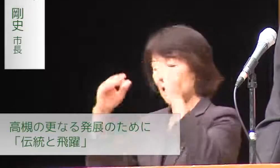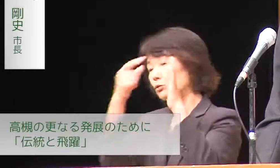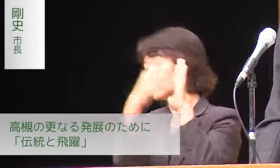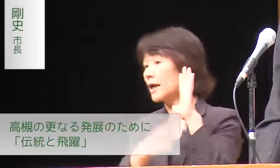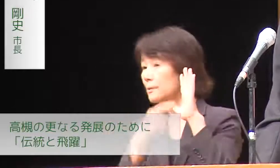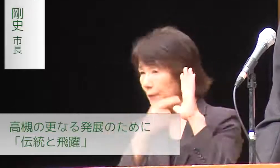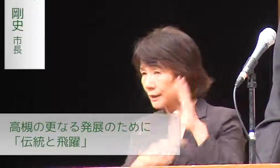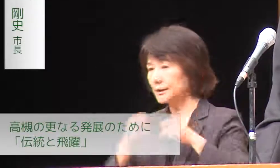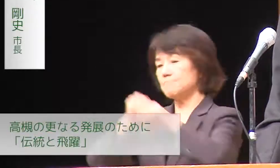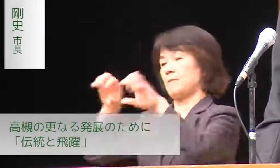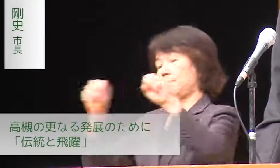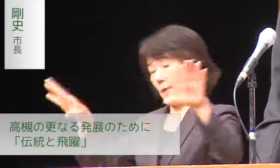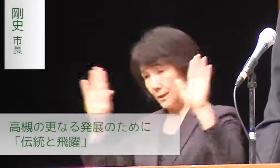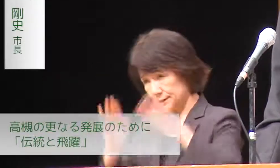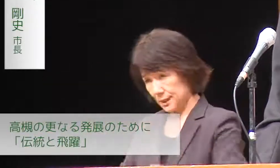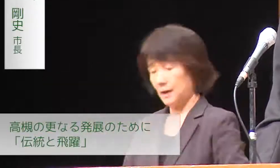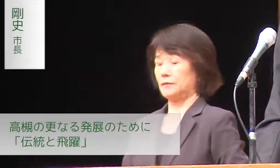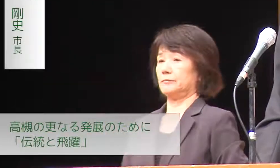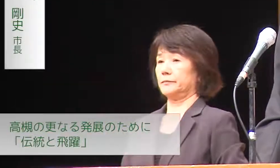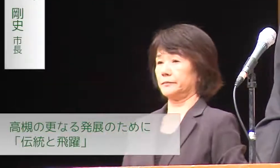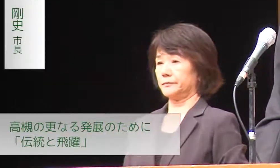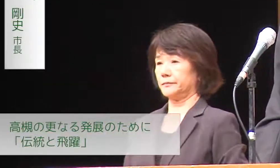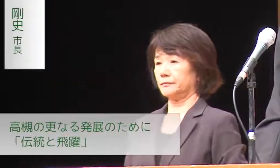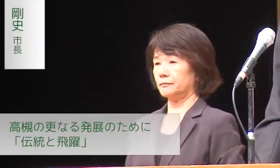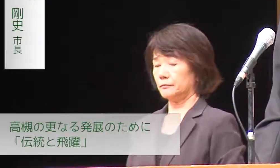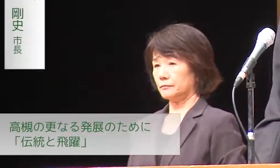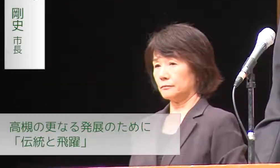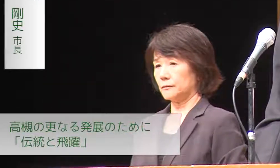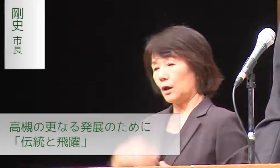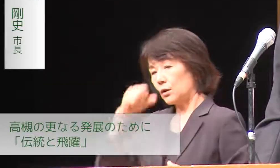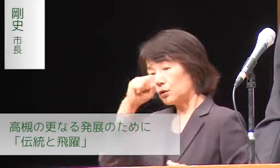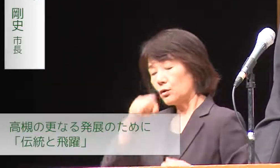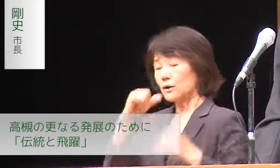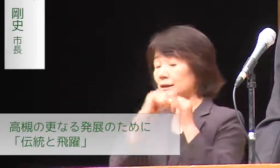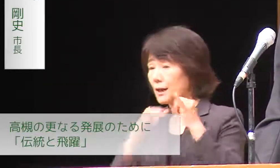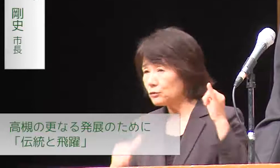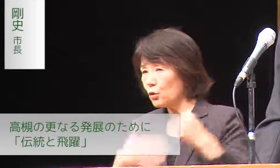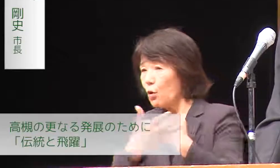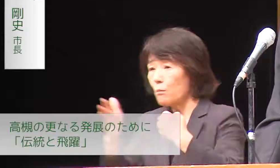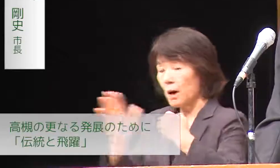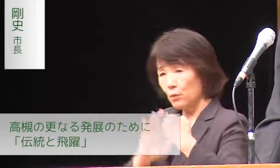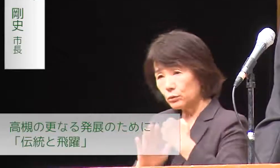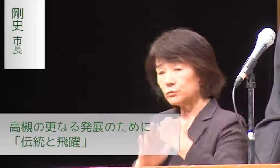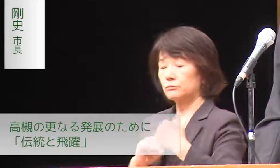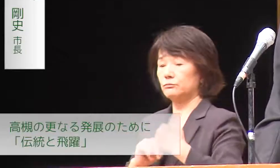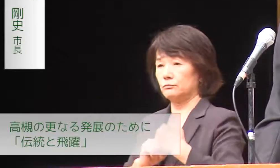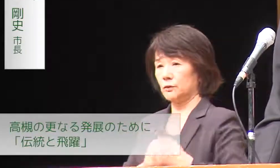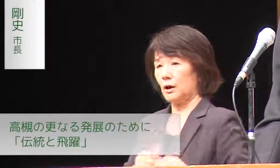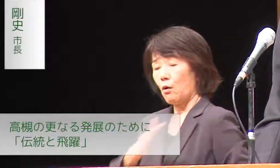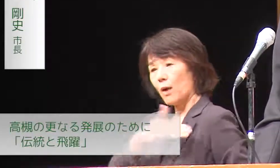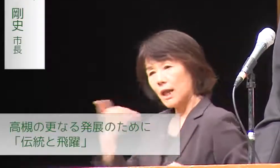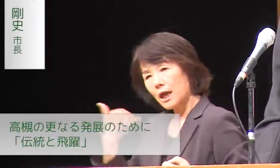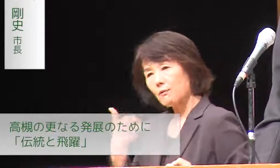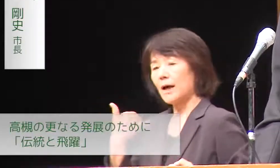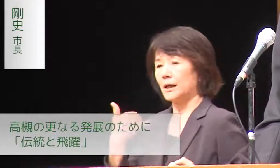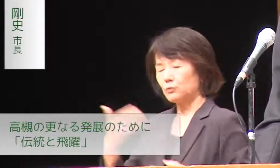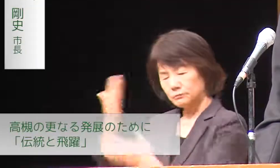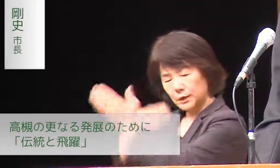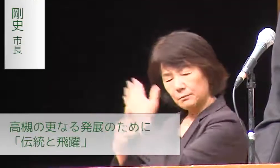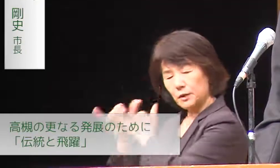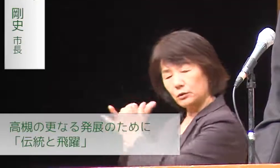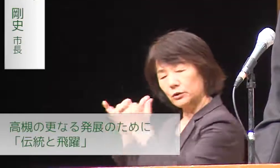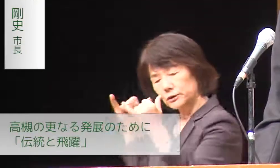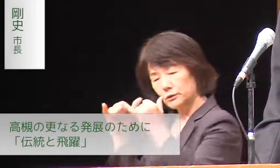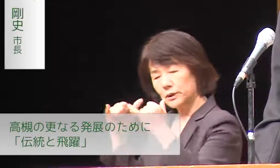ードを発信させていただきました。良き伝統を大切に守ることは我々の先人に対